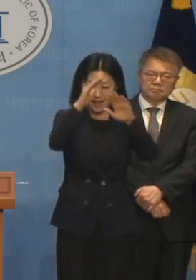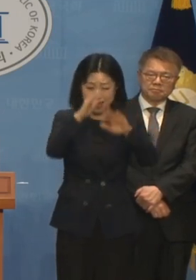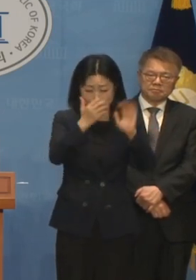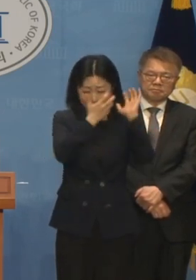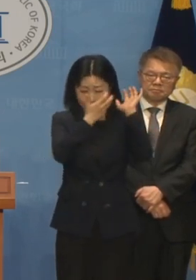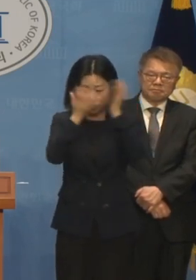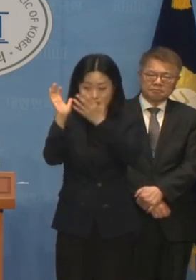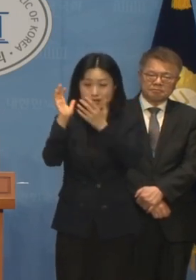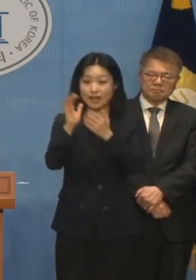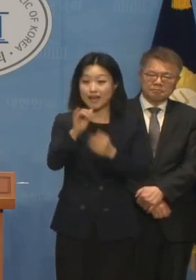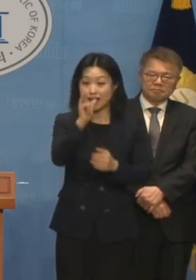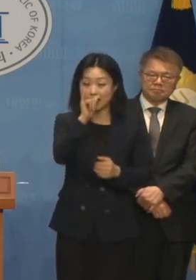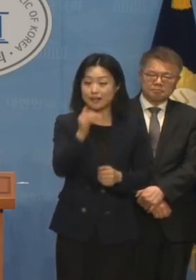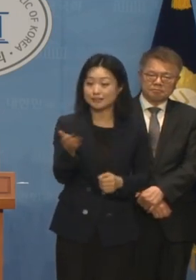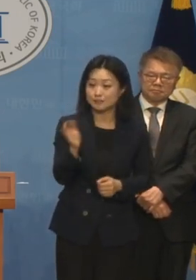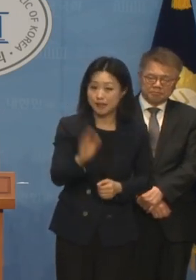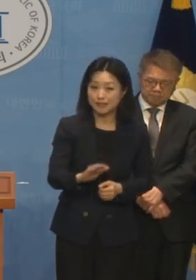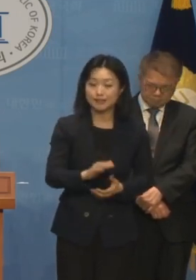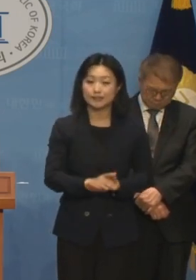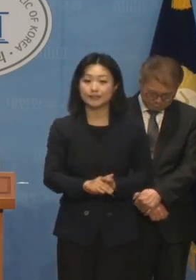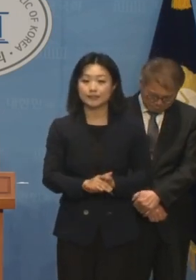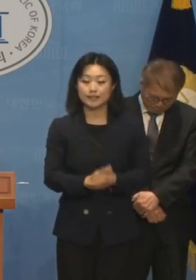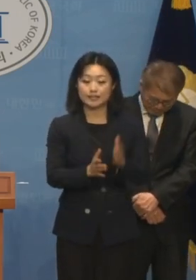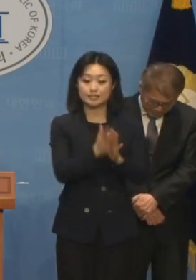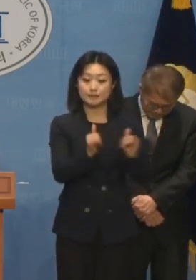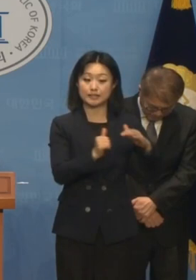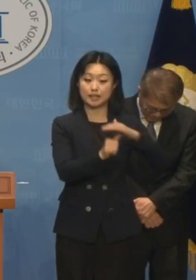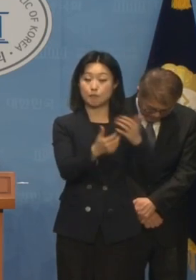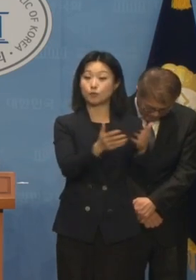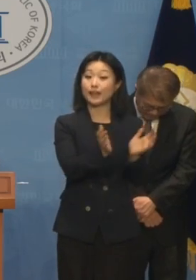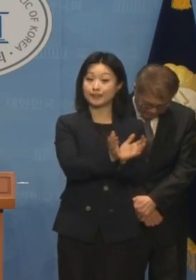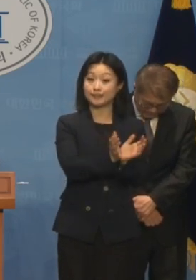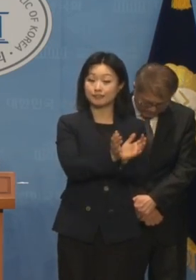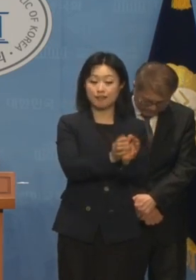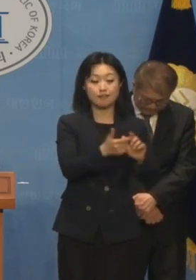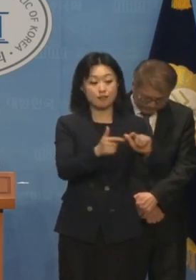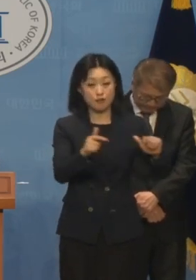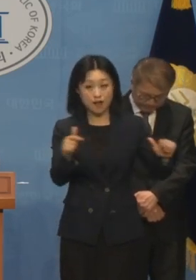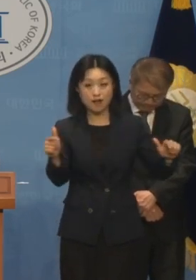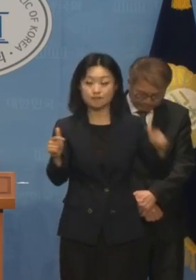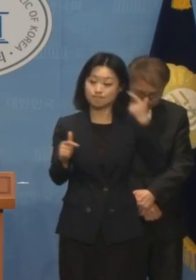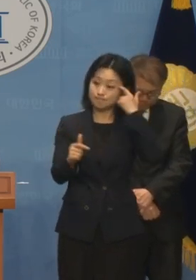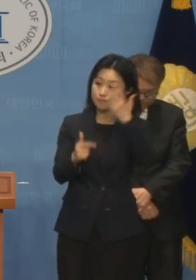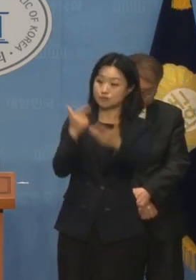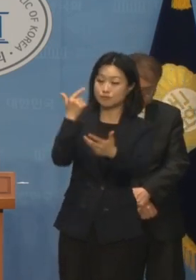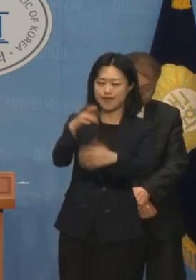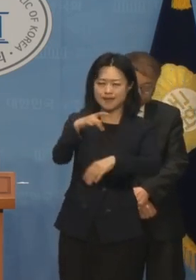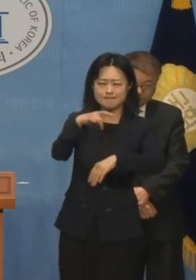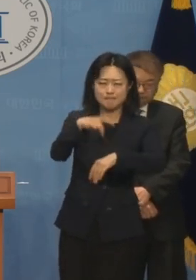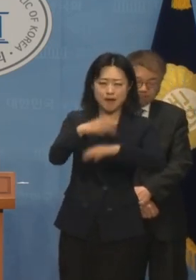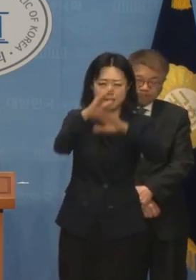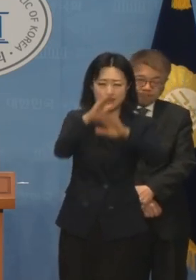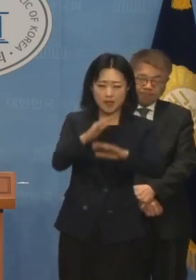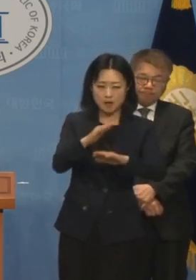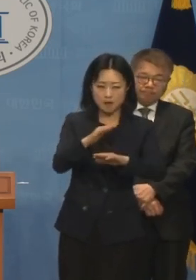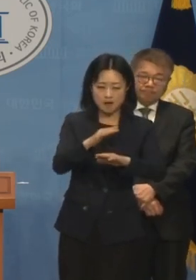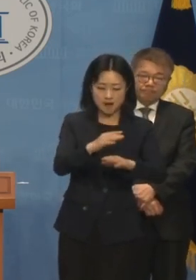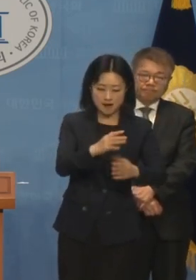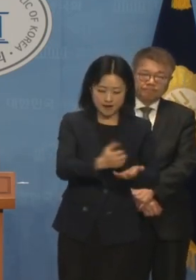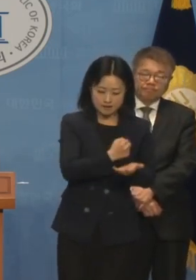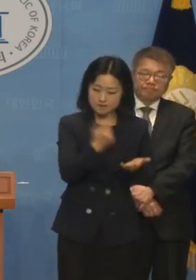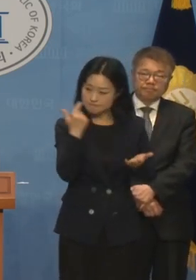다소 복잡함에도 불구하고 시민대표단은 다양하면서 핵심적인 질문을